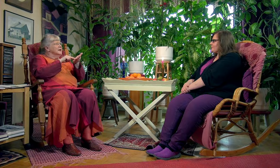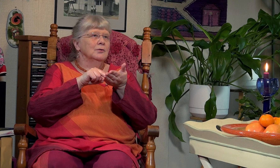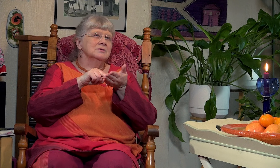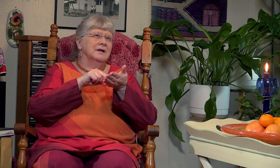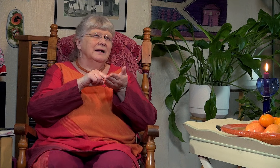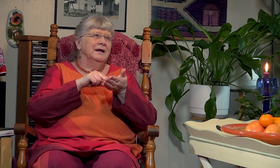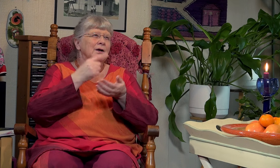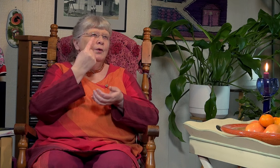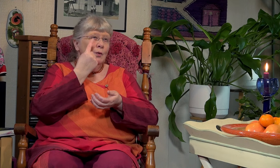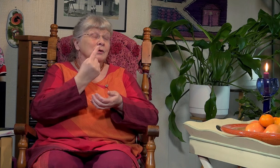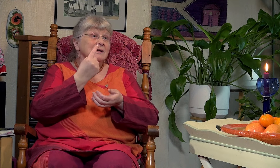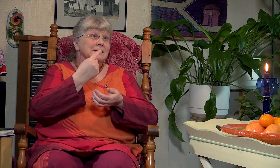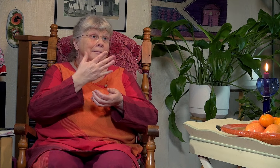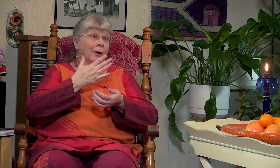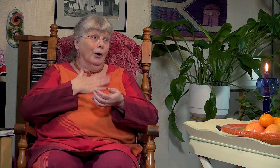No tästä matkustelusta niin yksi